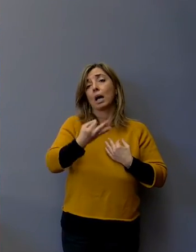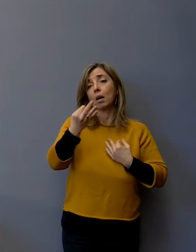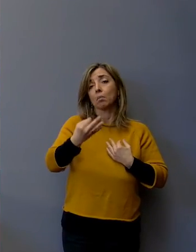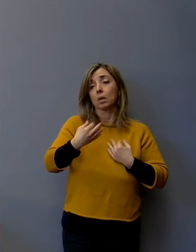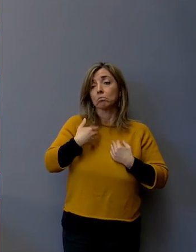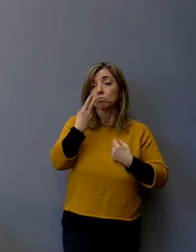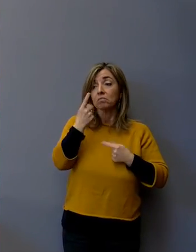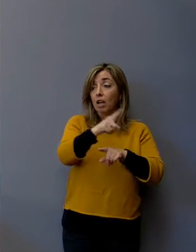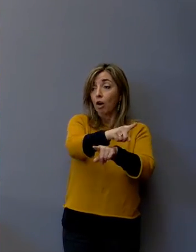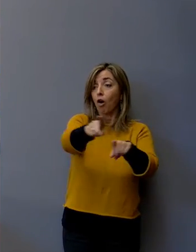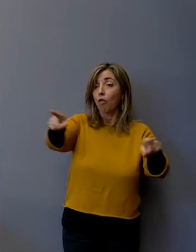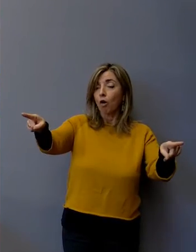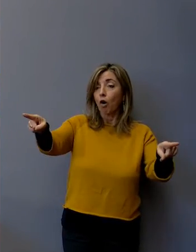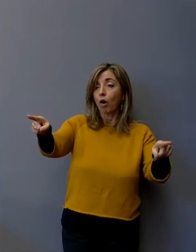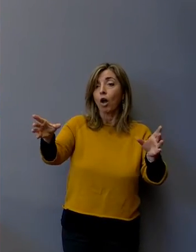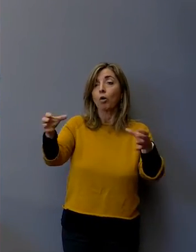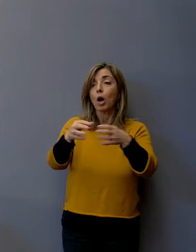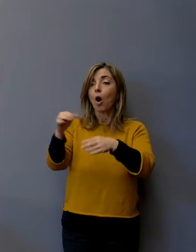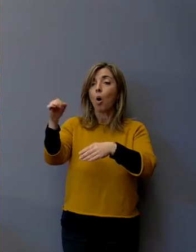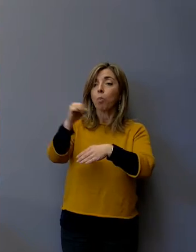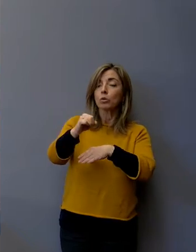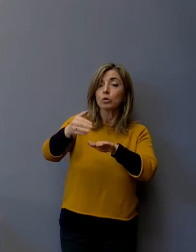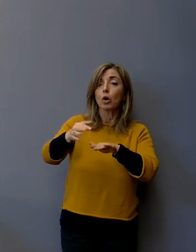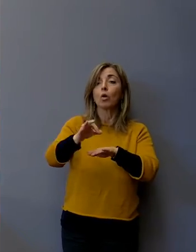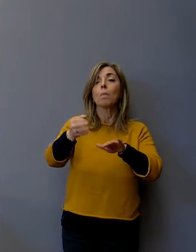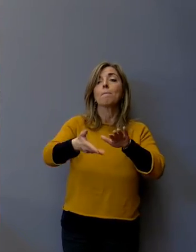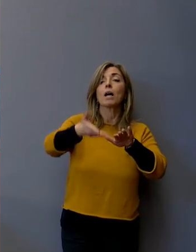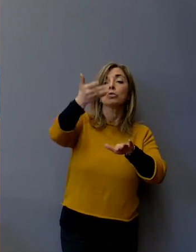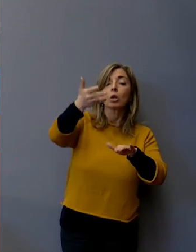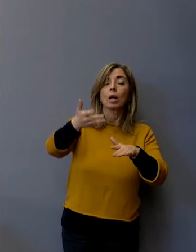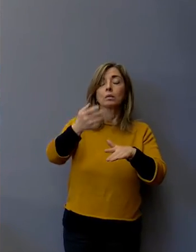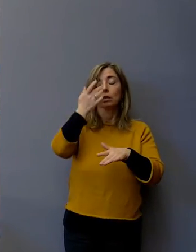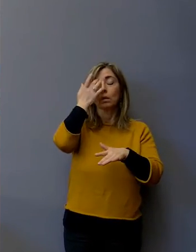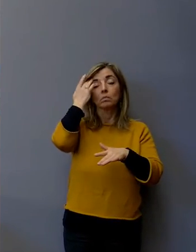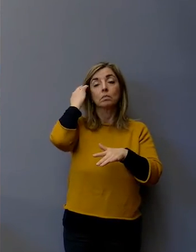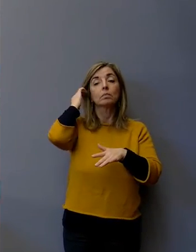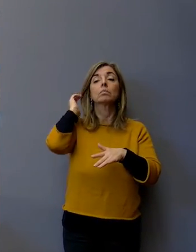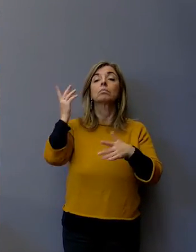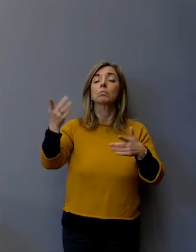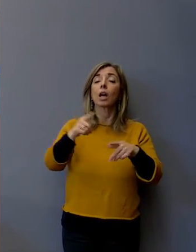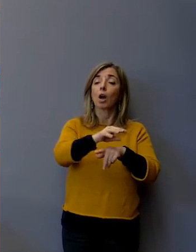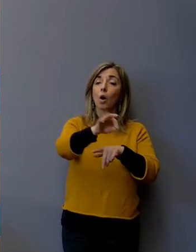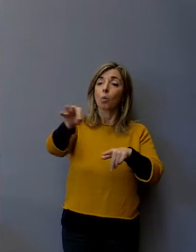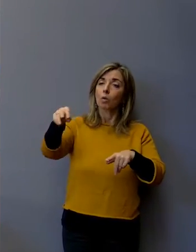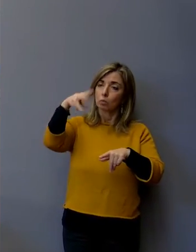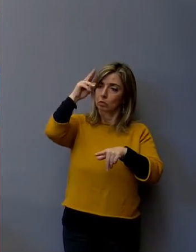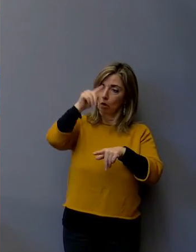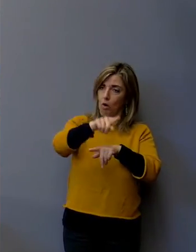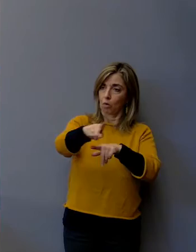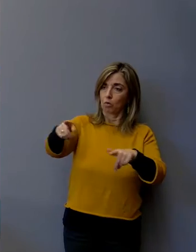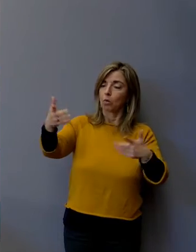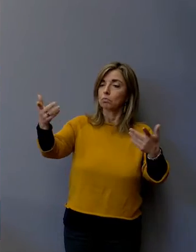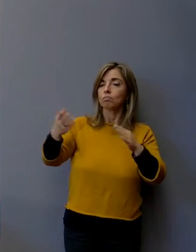maggioranza di dirmi se qualcuno di vostra conoscenza quando ha cercato i servizi sociali le politiche sociali non ha avuto